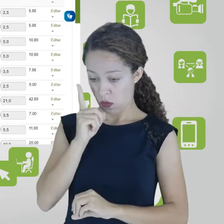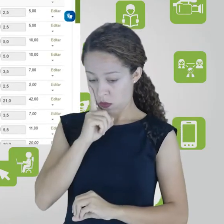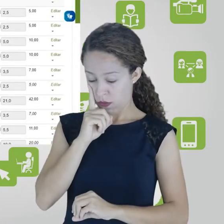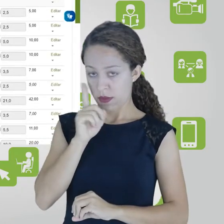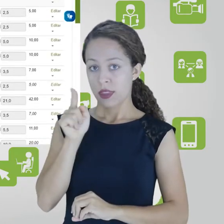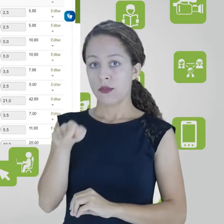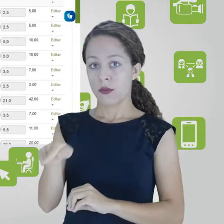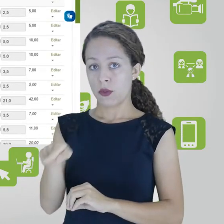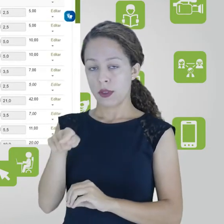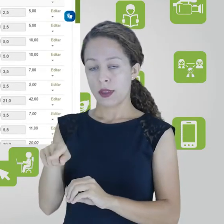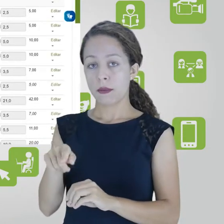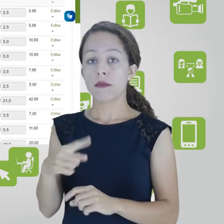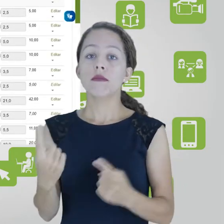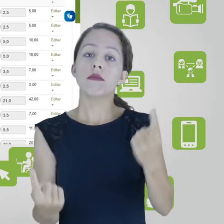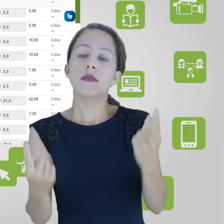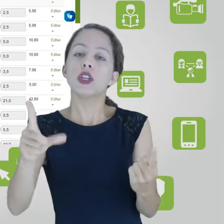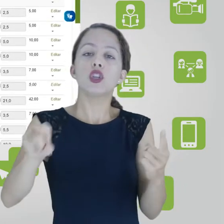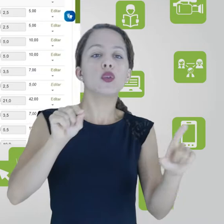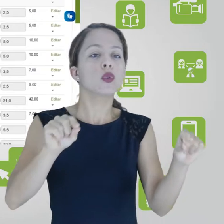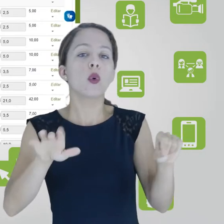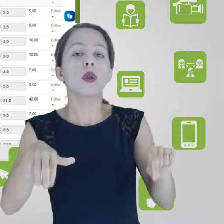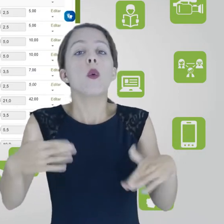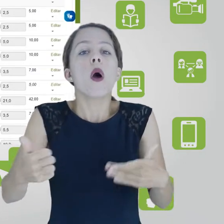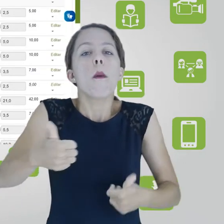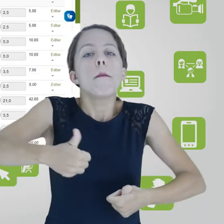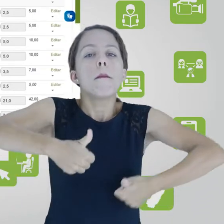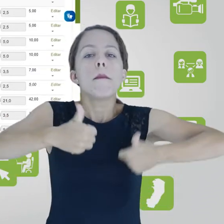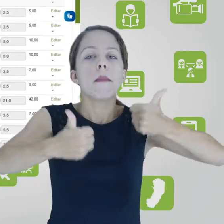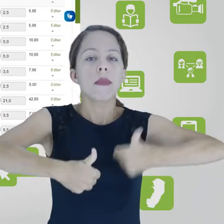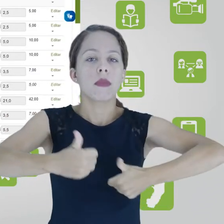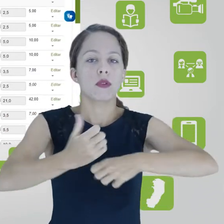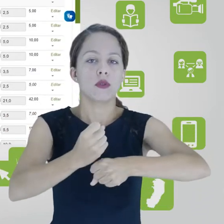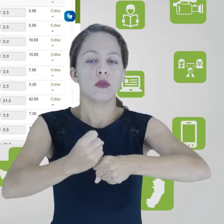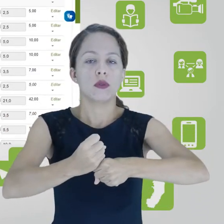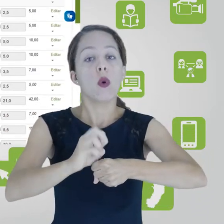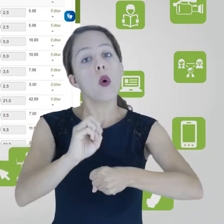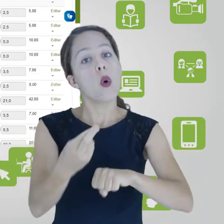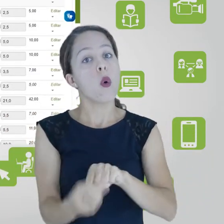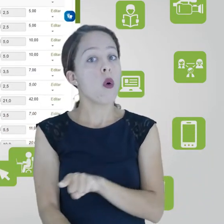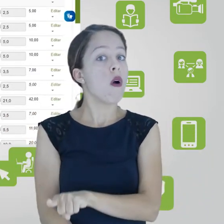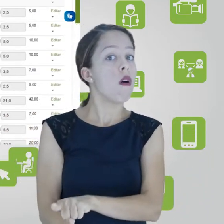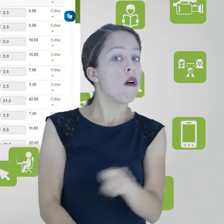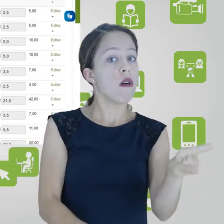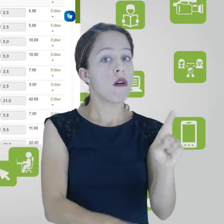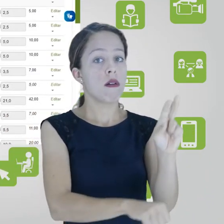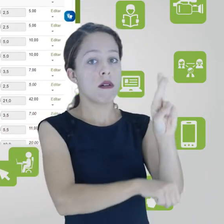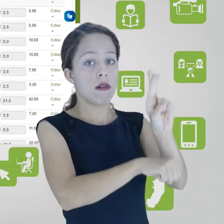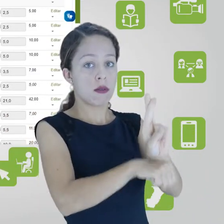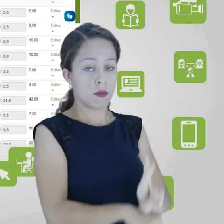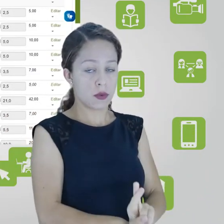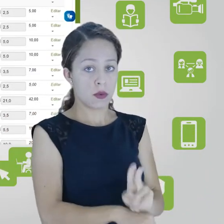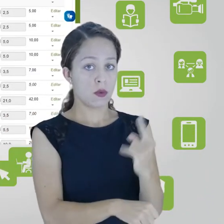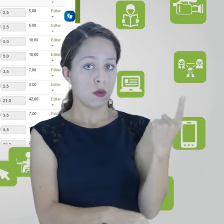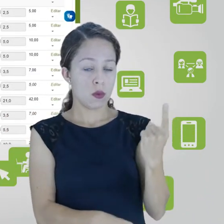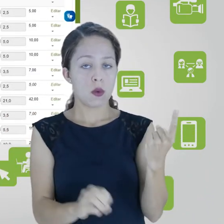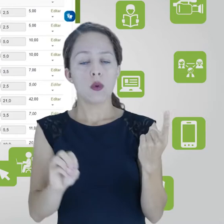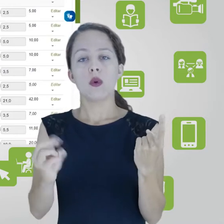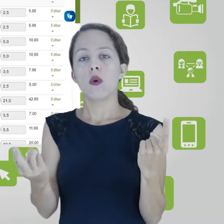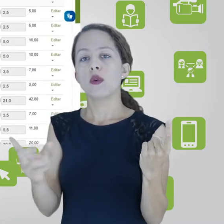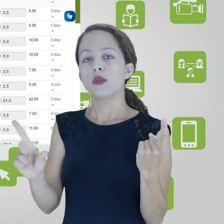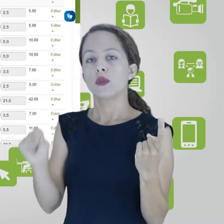Moodle, Moodle, você vai pegar a maior nota dele. Ou você pega a nota de recuperação da